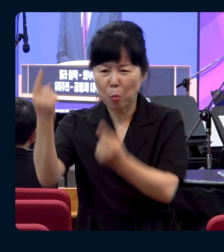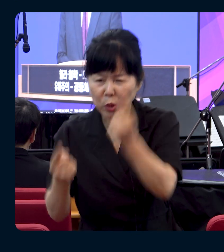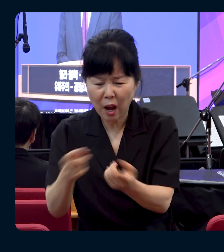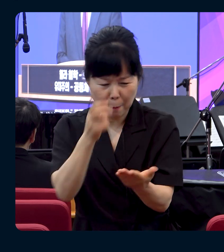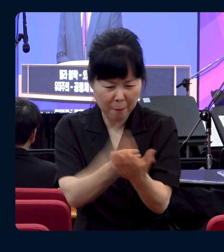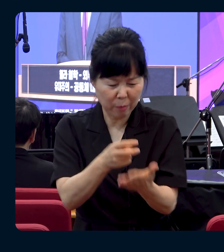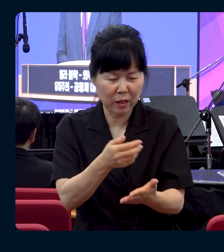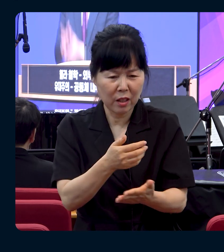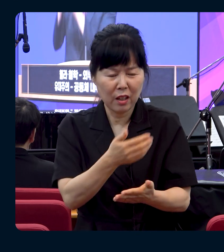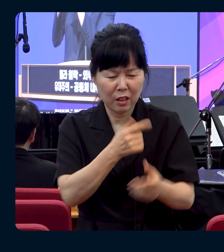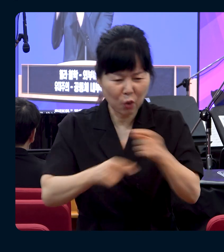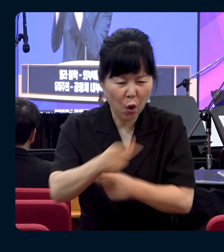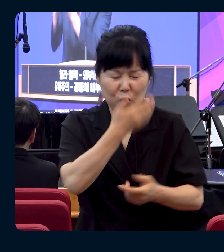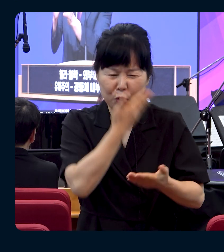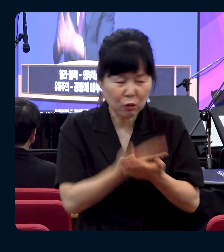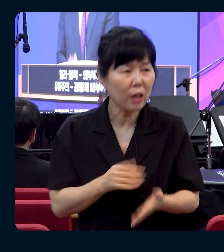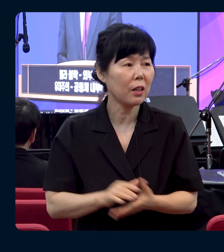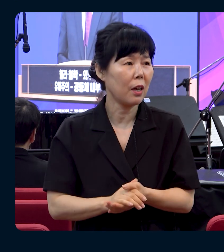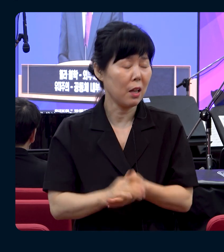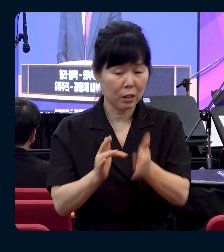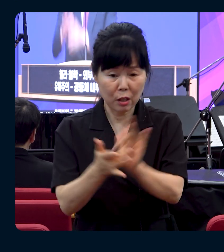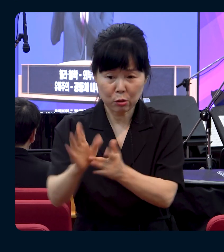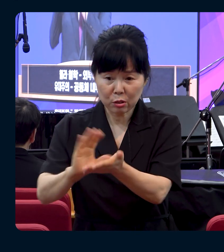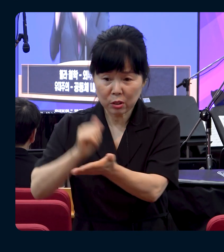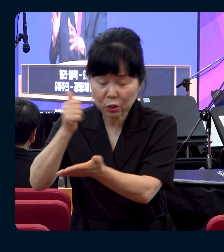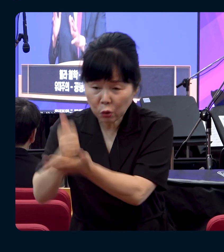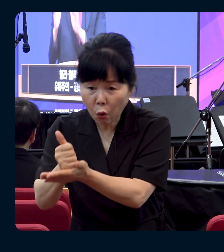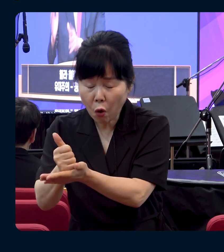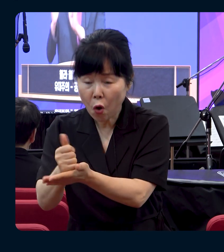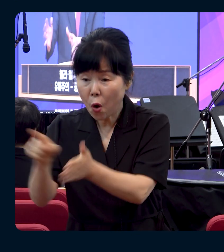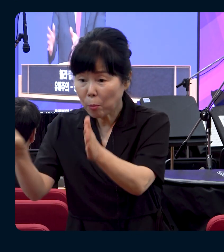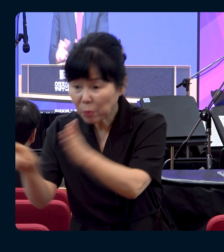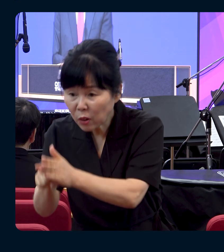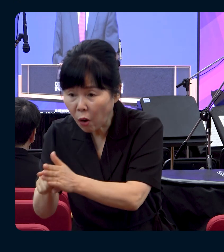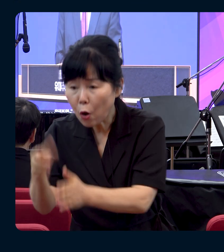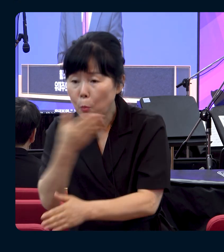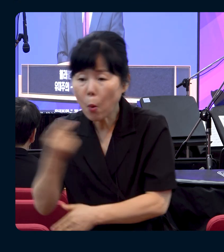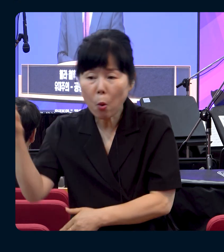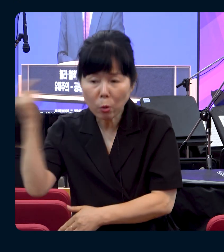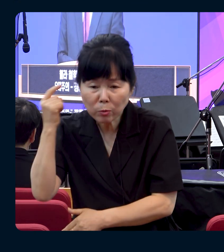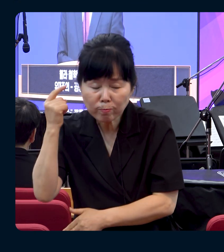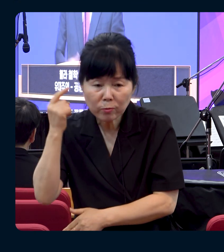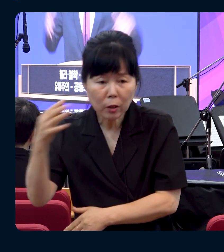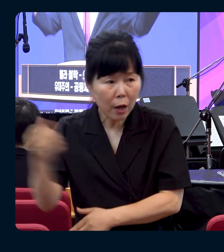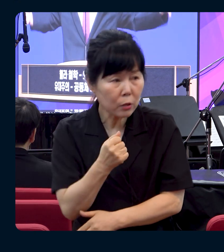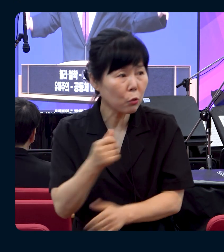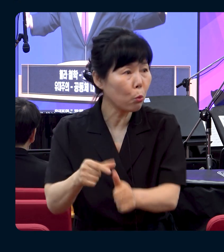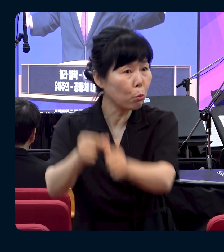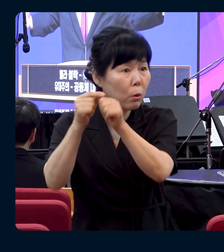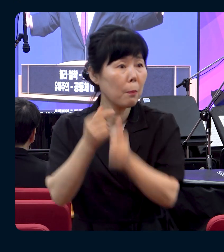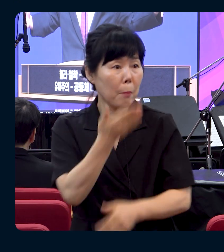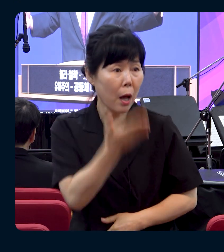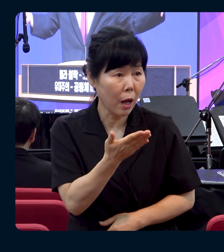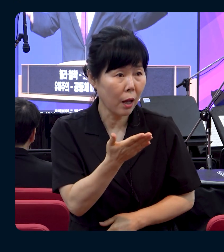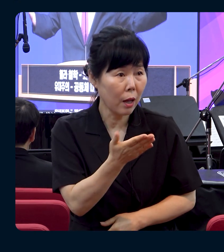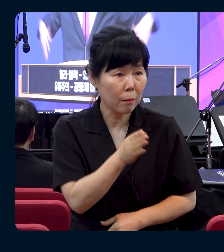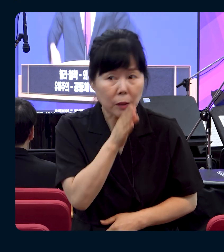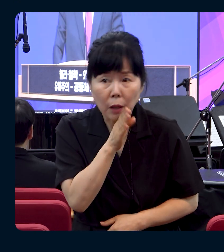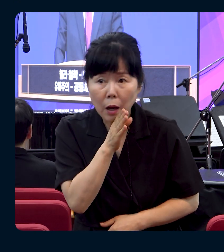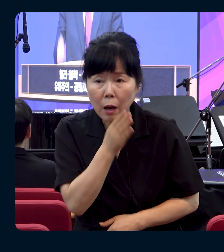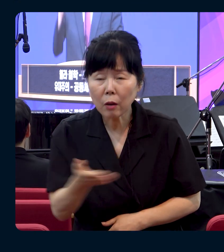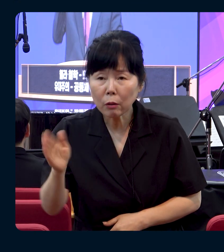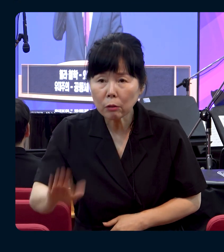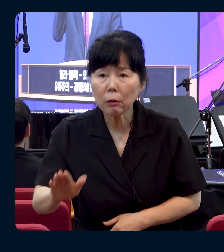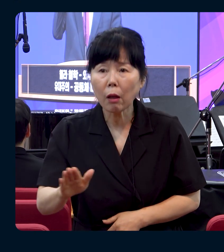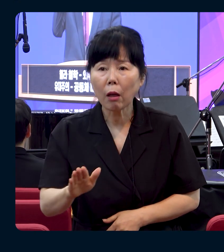분명히 뭐예요? 예수 그리스도만 믿으면 복음으로만 구원을 받잖아요. 그래서 그렇게 믿고 있는데 이것들이